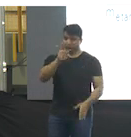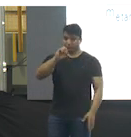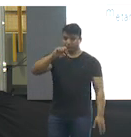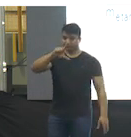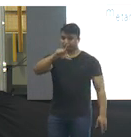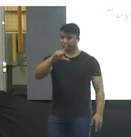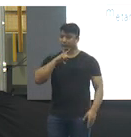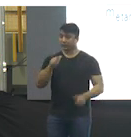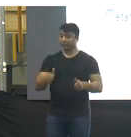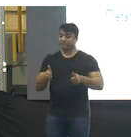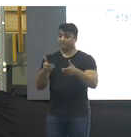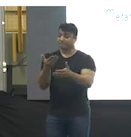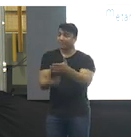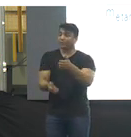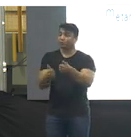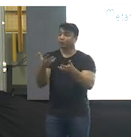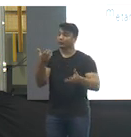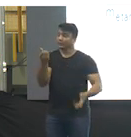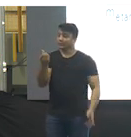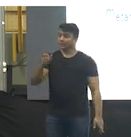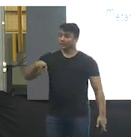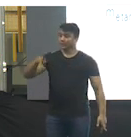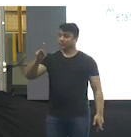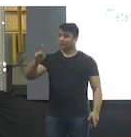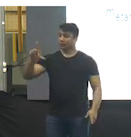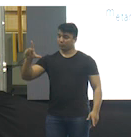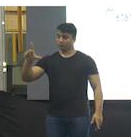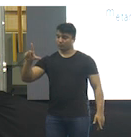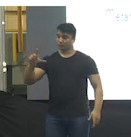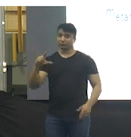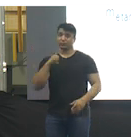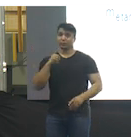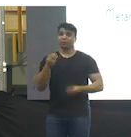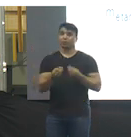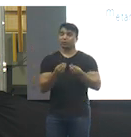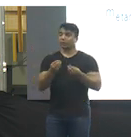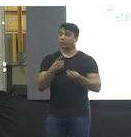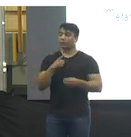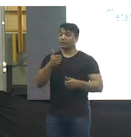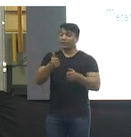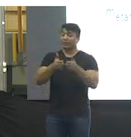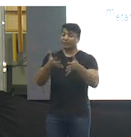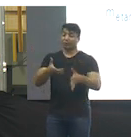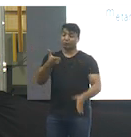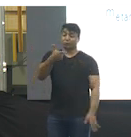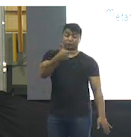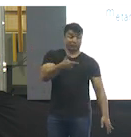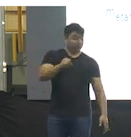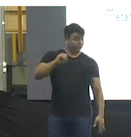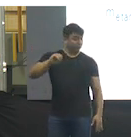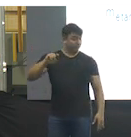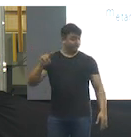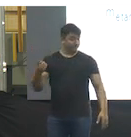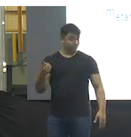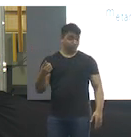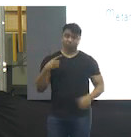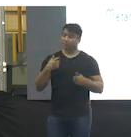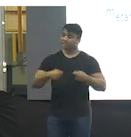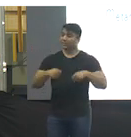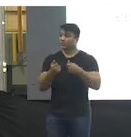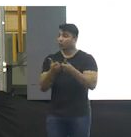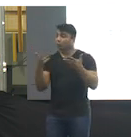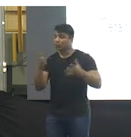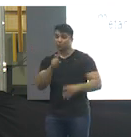6 quilocalorias. Para liberar 280 mil quilocalorias, eu vou precisar de quanto de etanol?